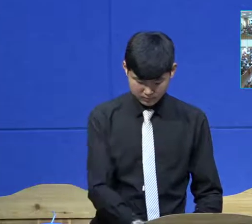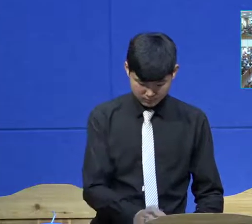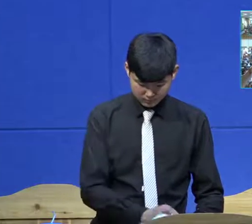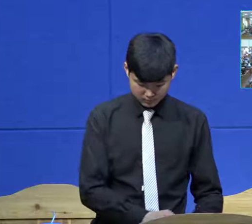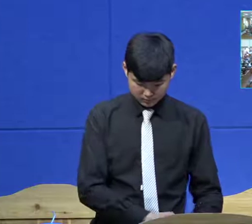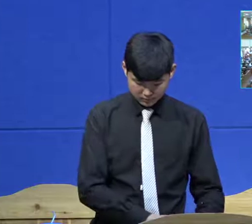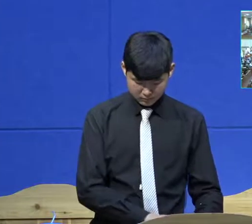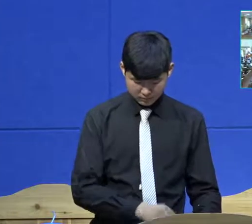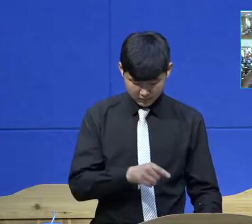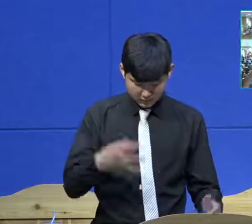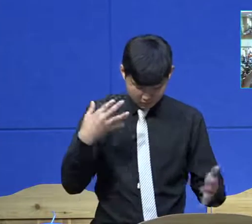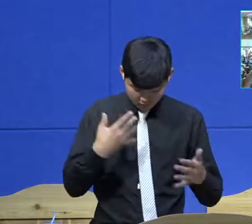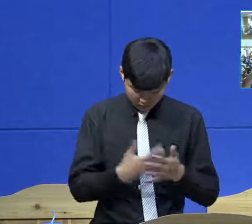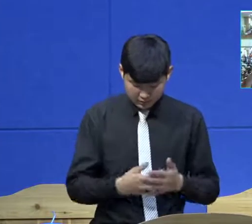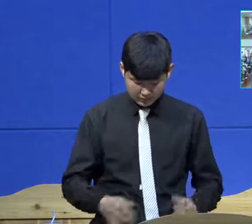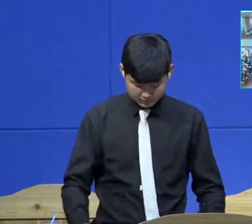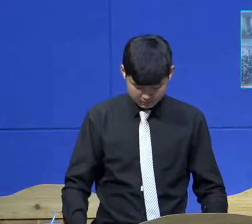За, энэ хүртэл байна.